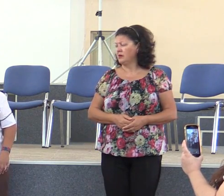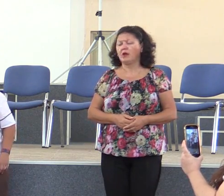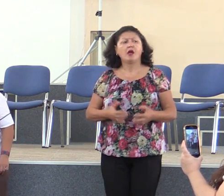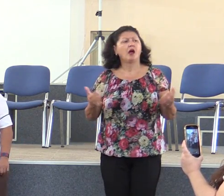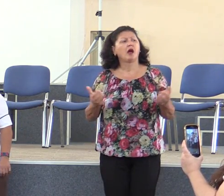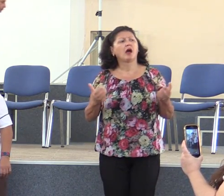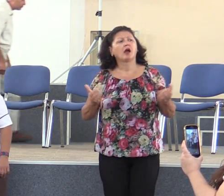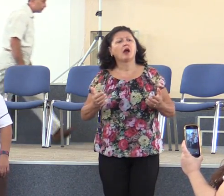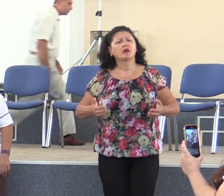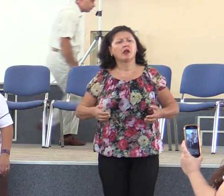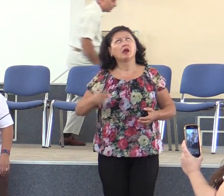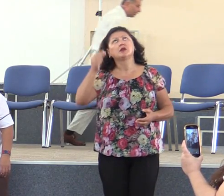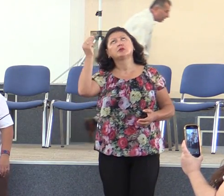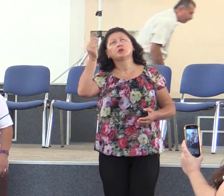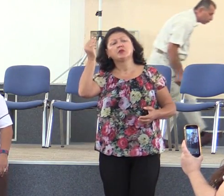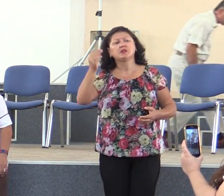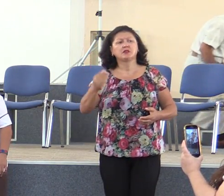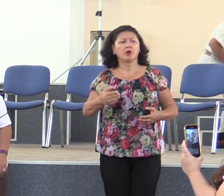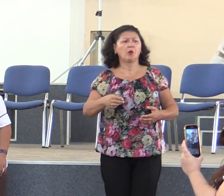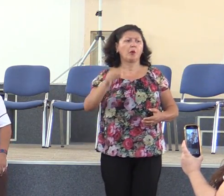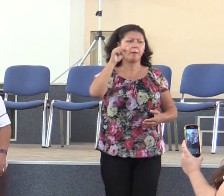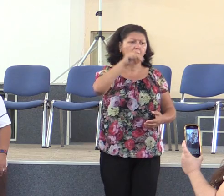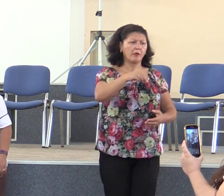care Dumnezeu mi-a pus-o în față.